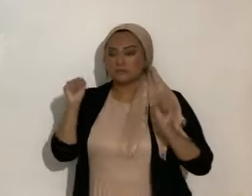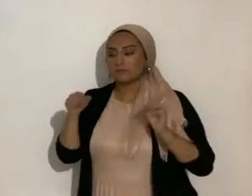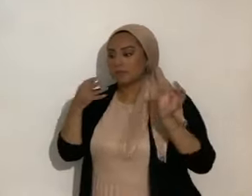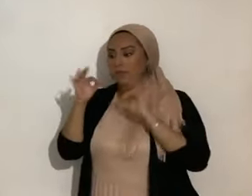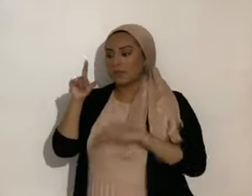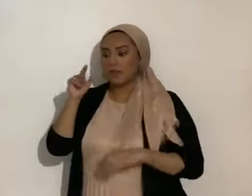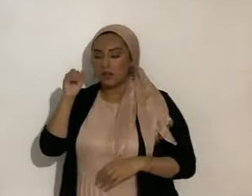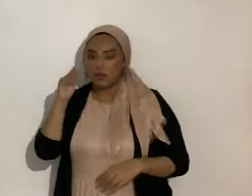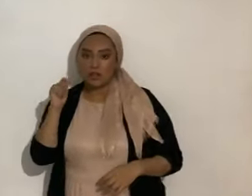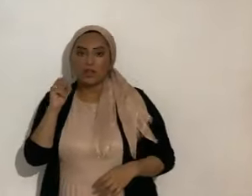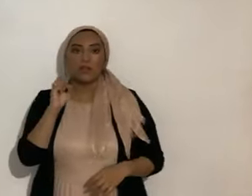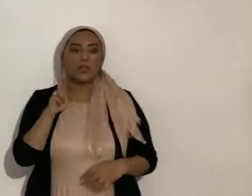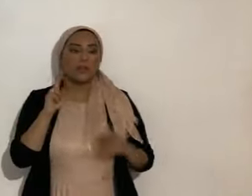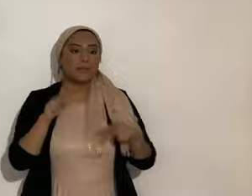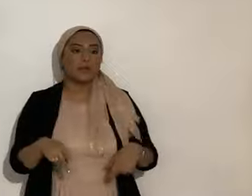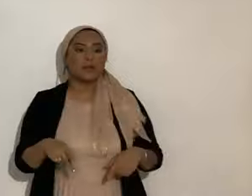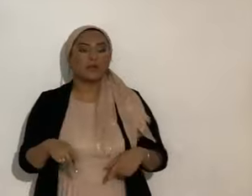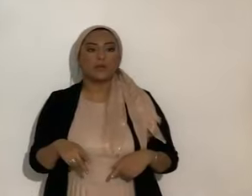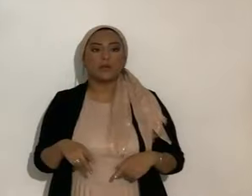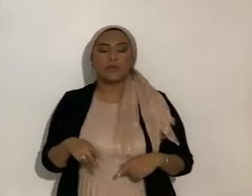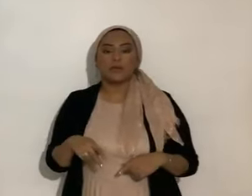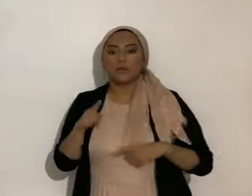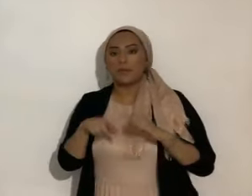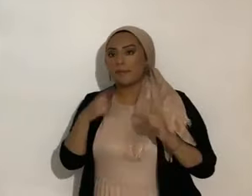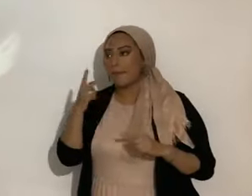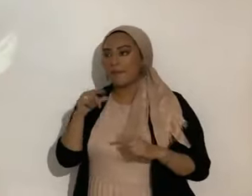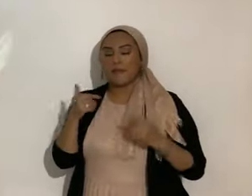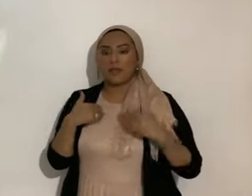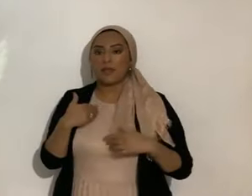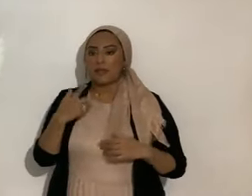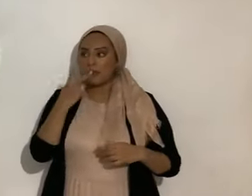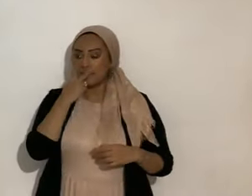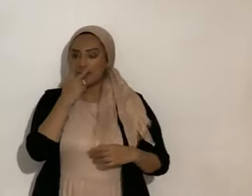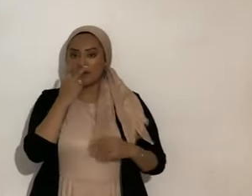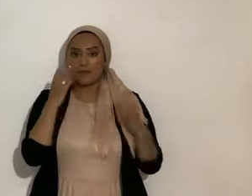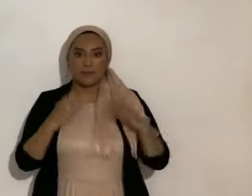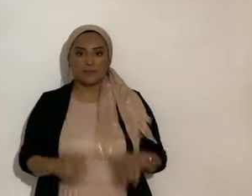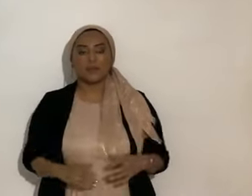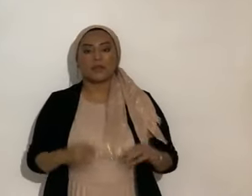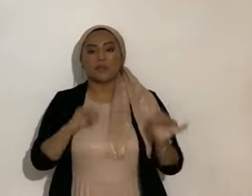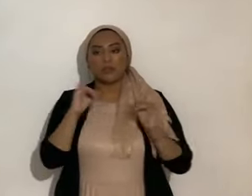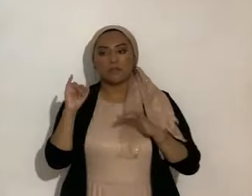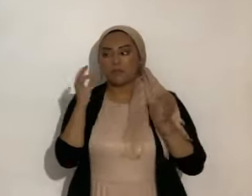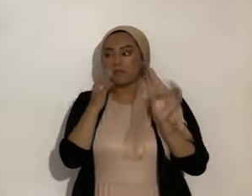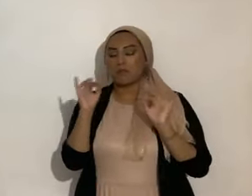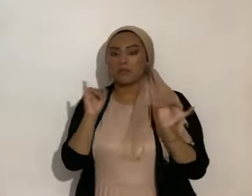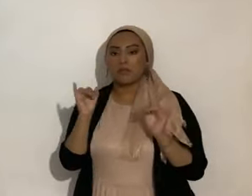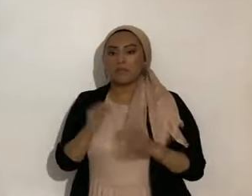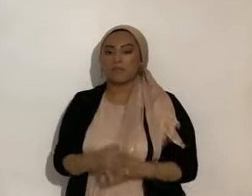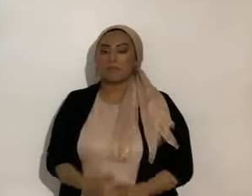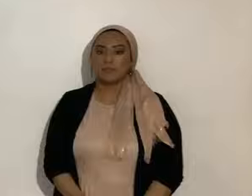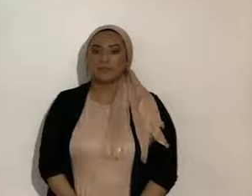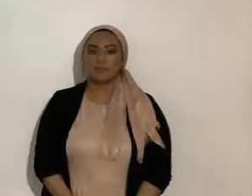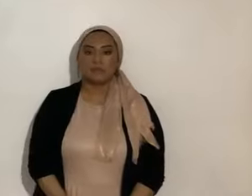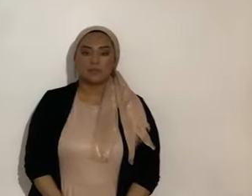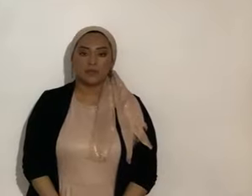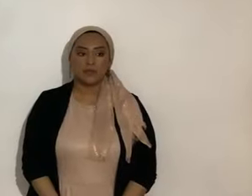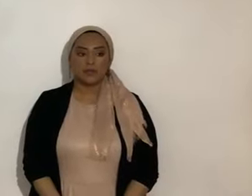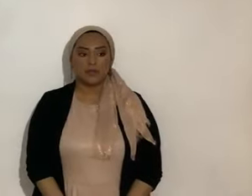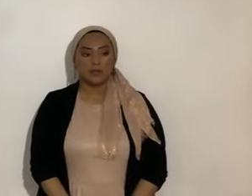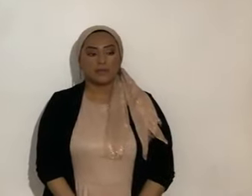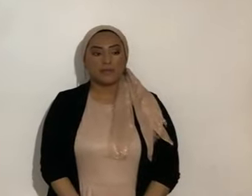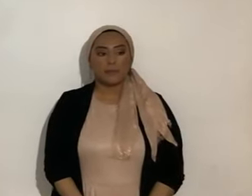lujurioso, o una persona que sea un invidente, que no tenga vista pues física, también puede ser un lujurioso.